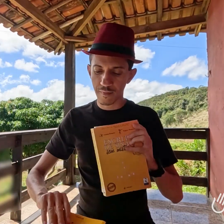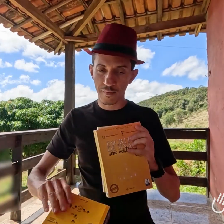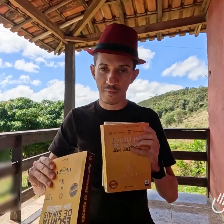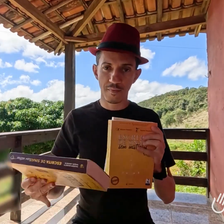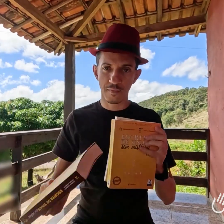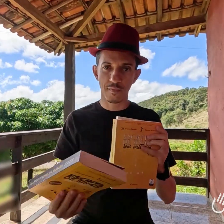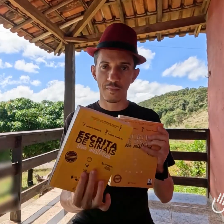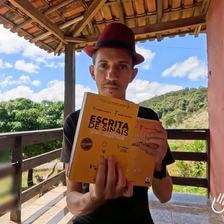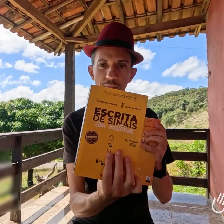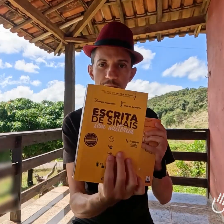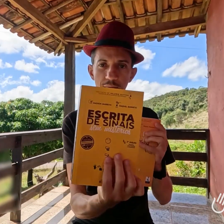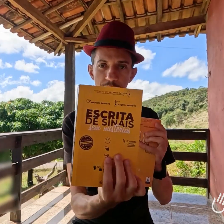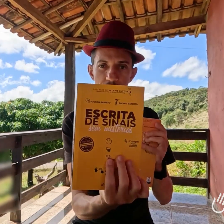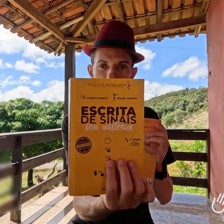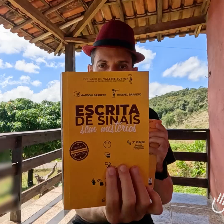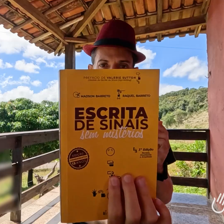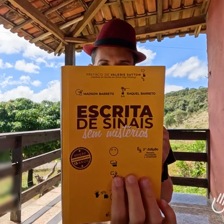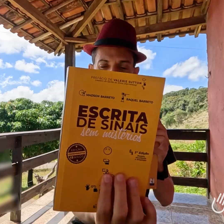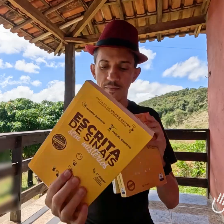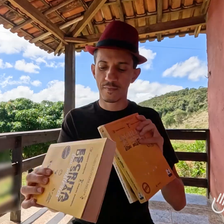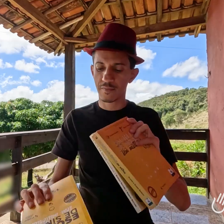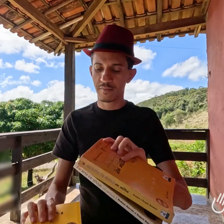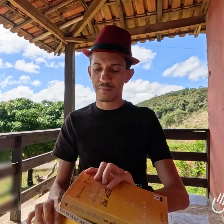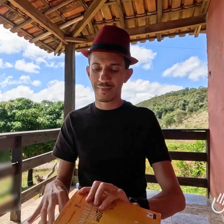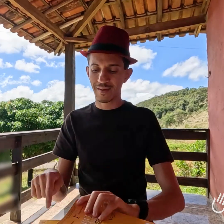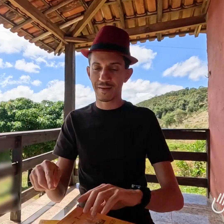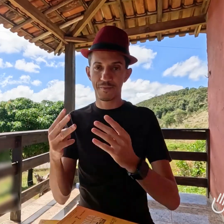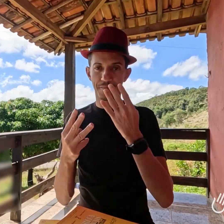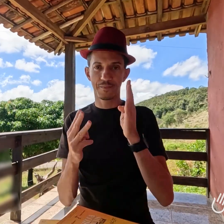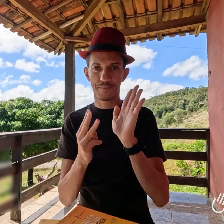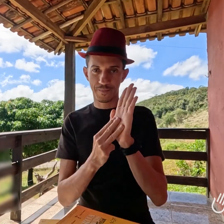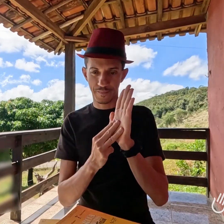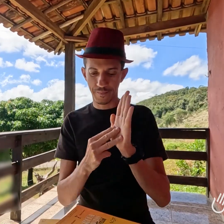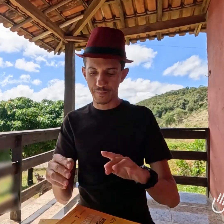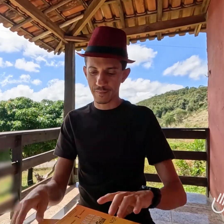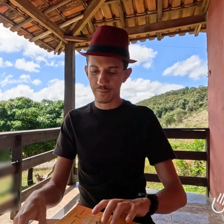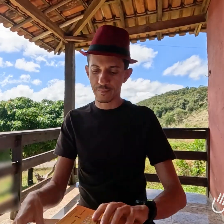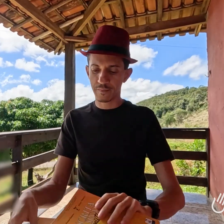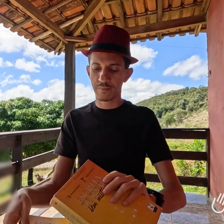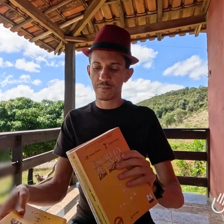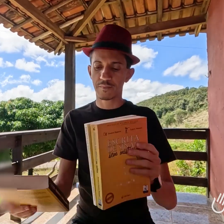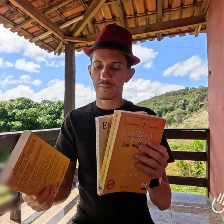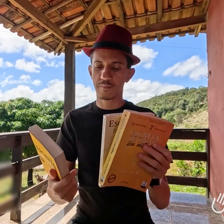A segunda edição, e essa daqui, mais recente, é a terceira edição.